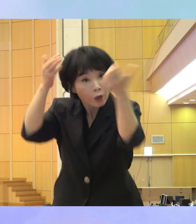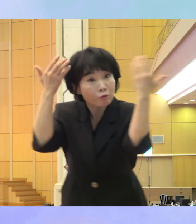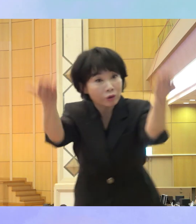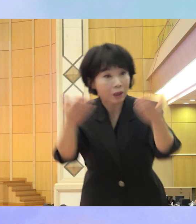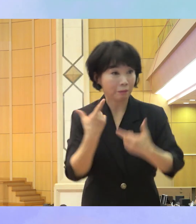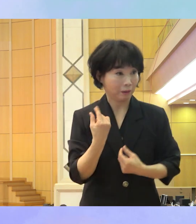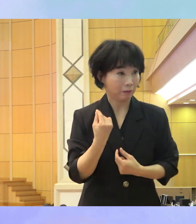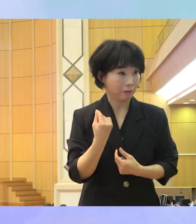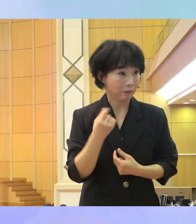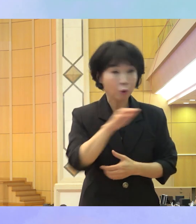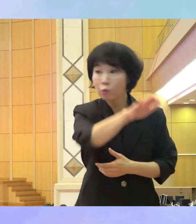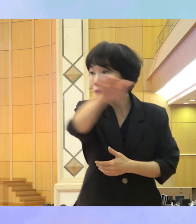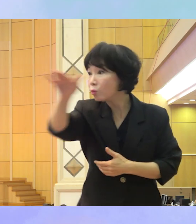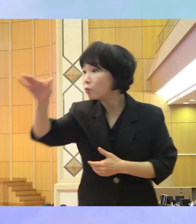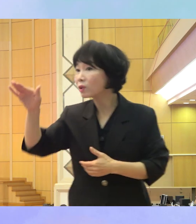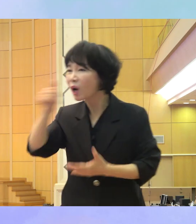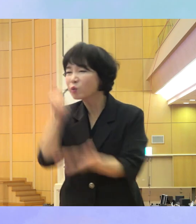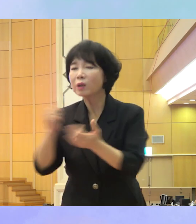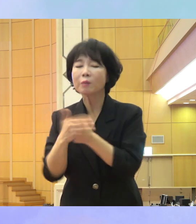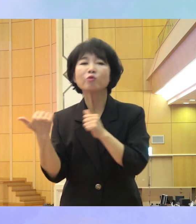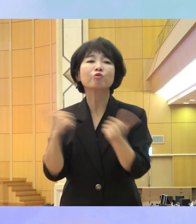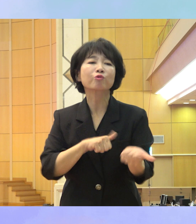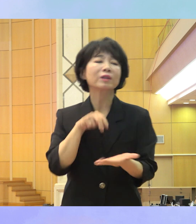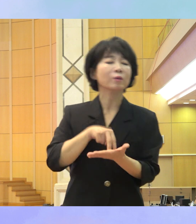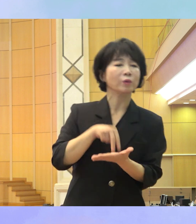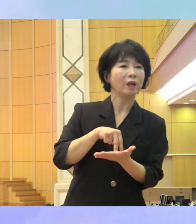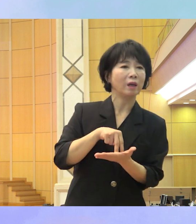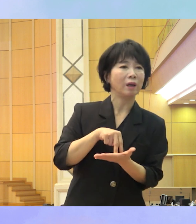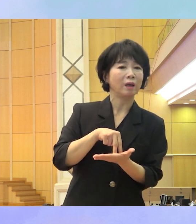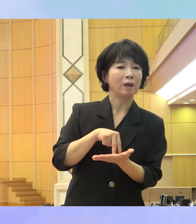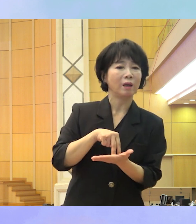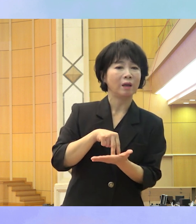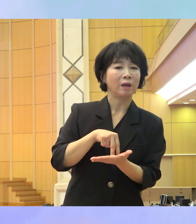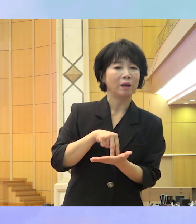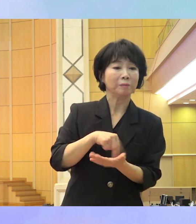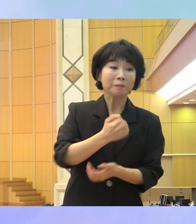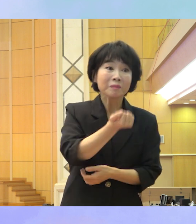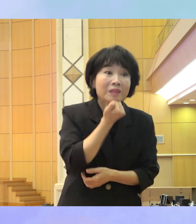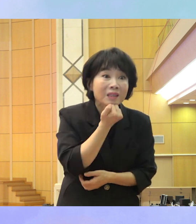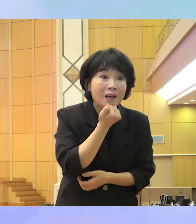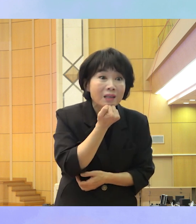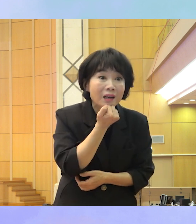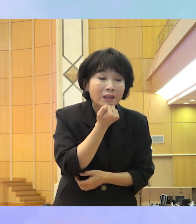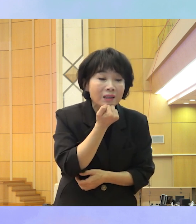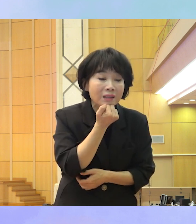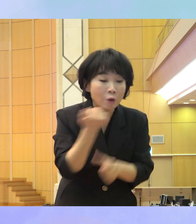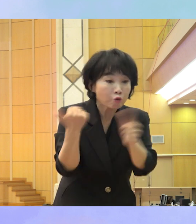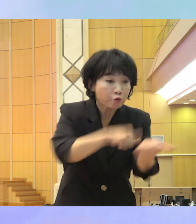그래서 우리가 죽어야 할 자리에, 이삭이 죽어야 할 자리에